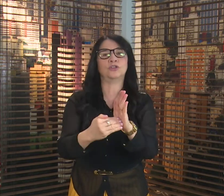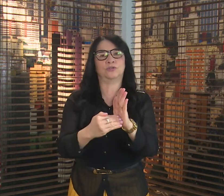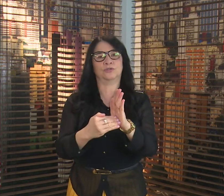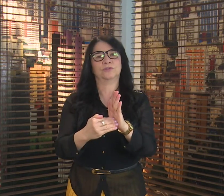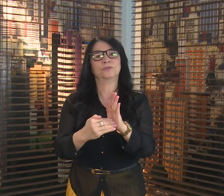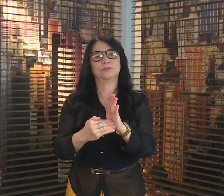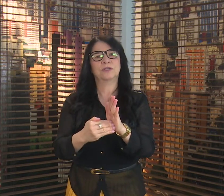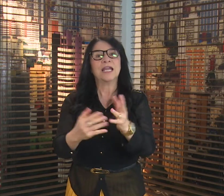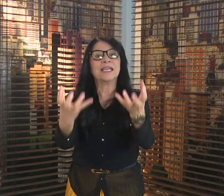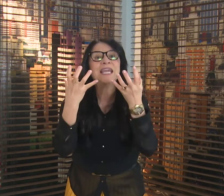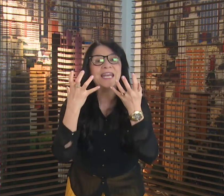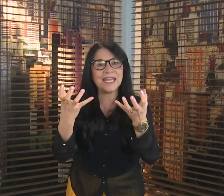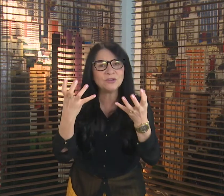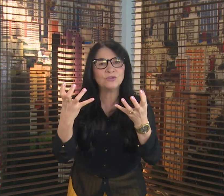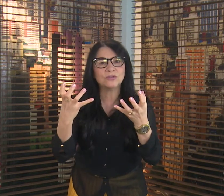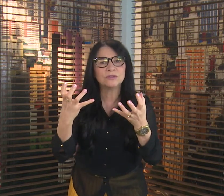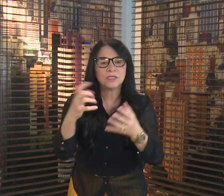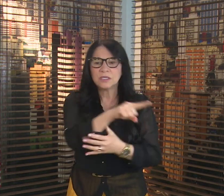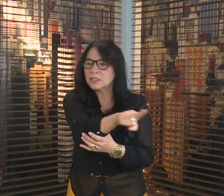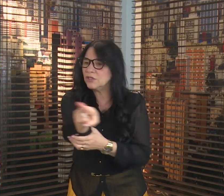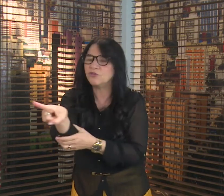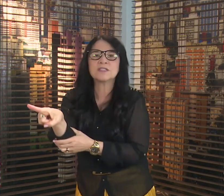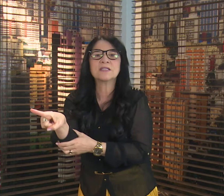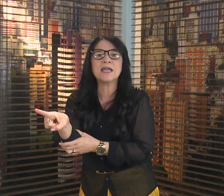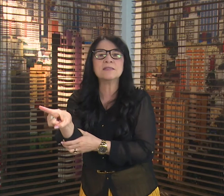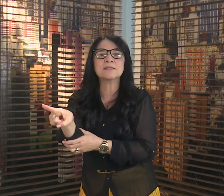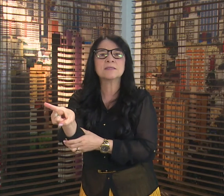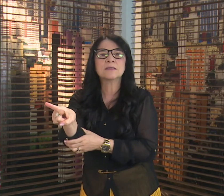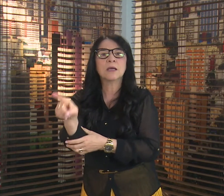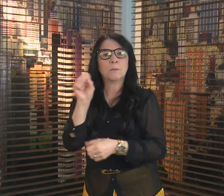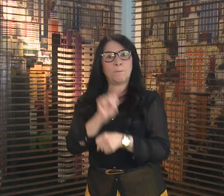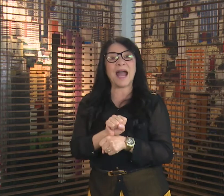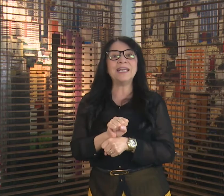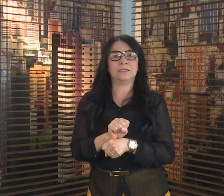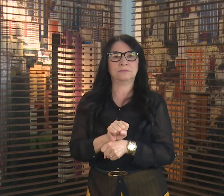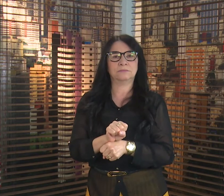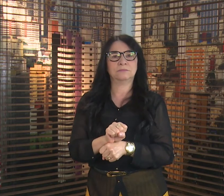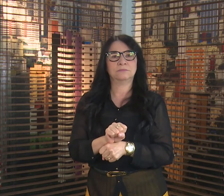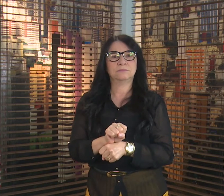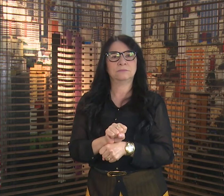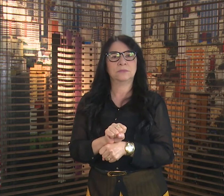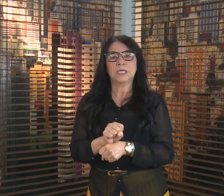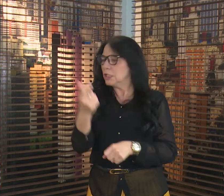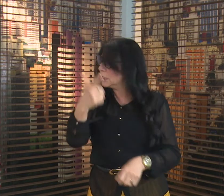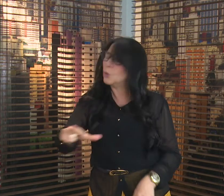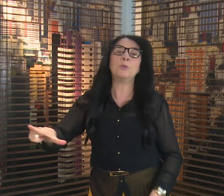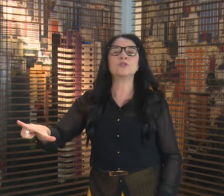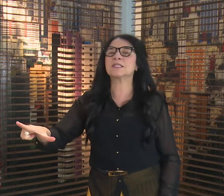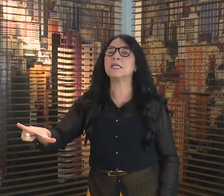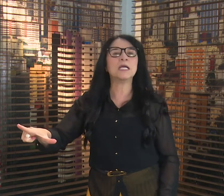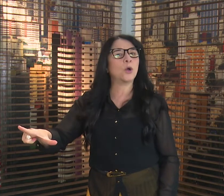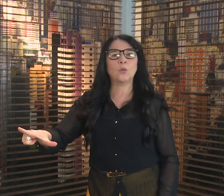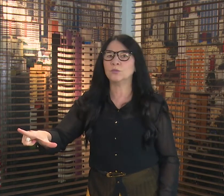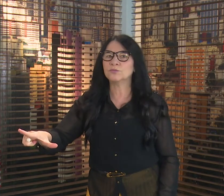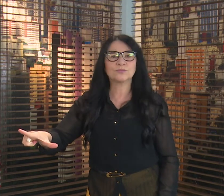todo querendo que vocês parem e não prossigam